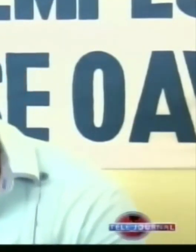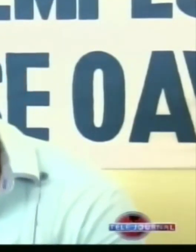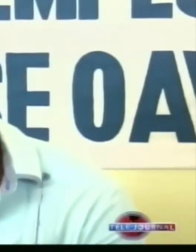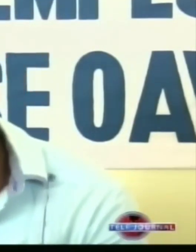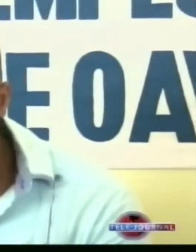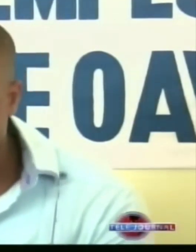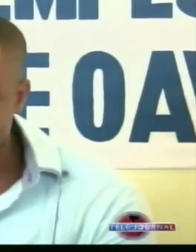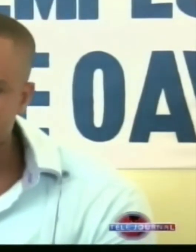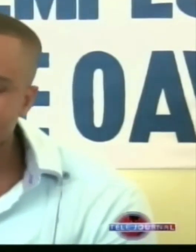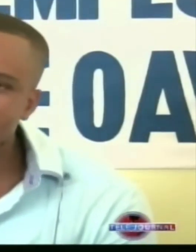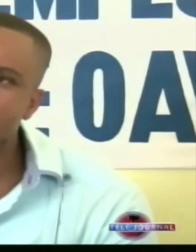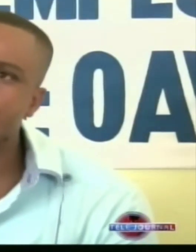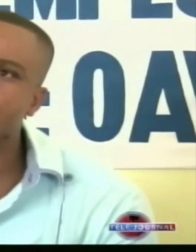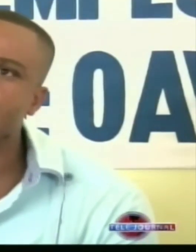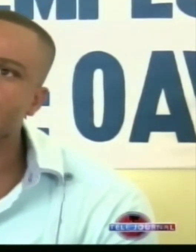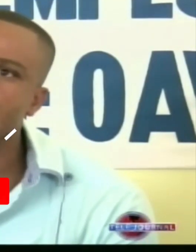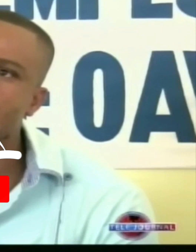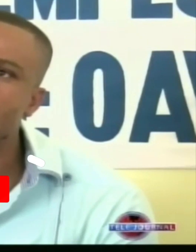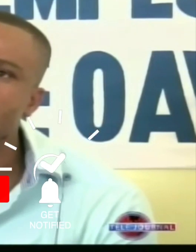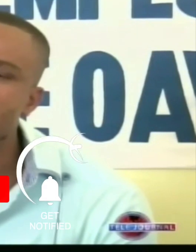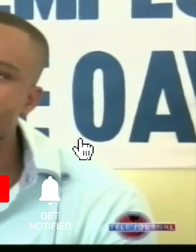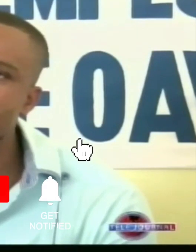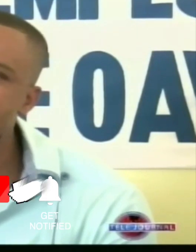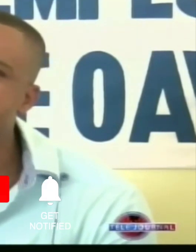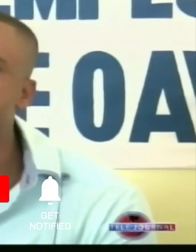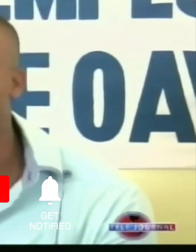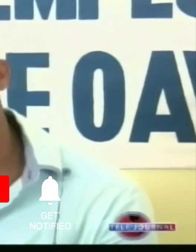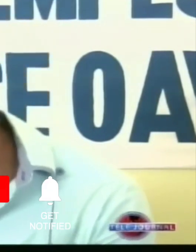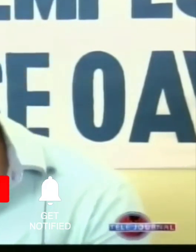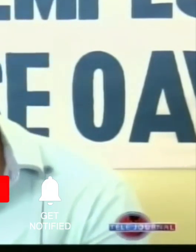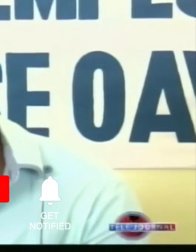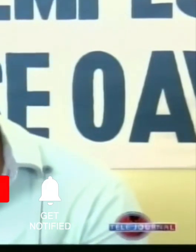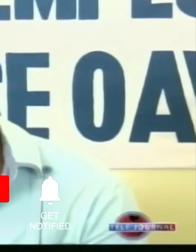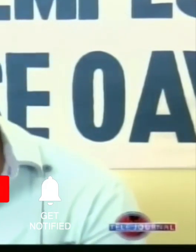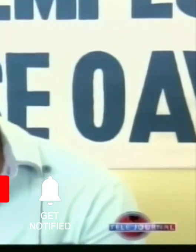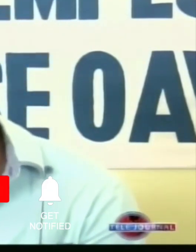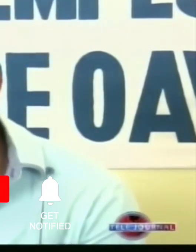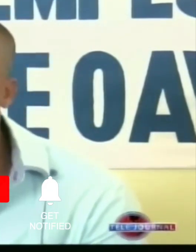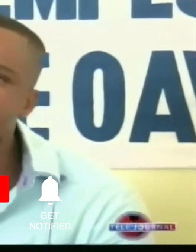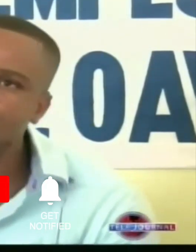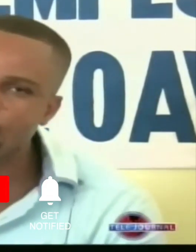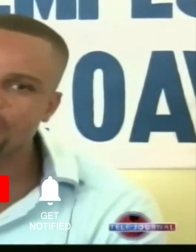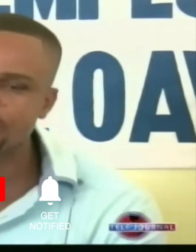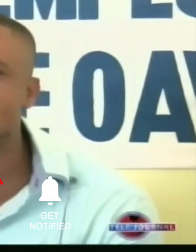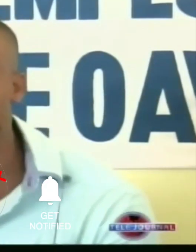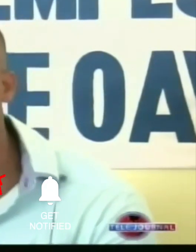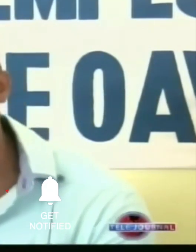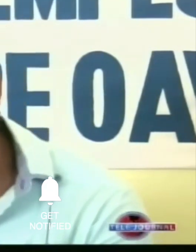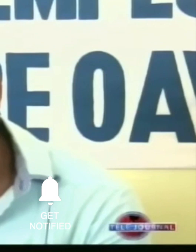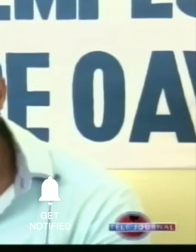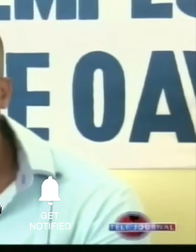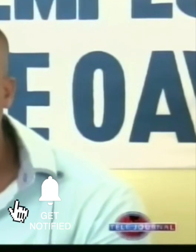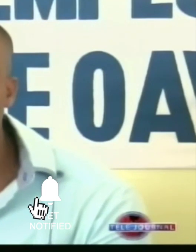police d'assurance. Parce qu'il n'est pas normal pour nos machines. 2015, AP